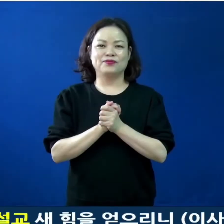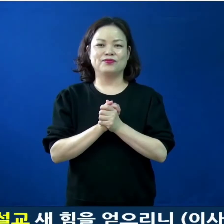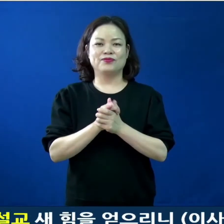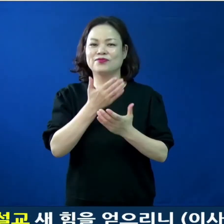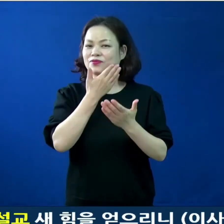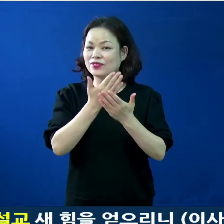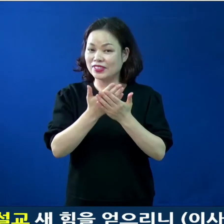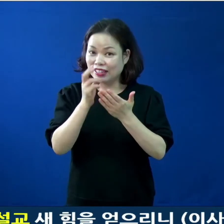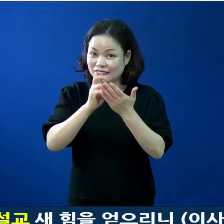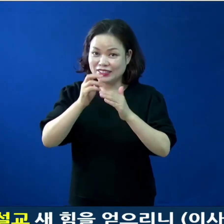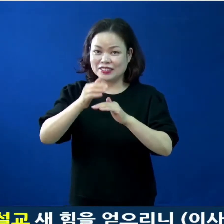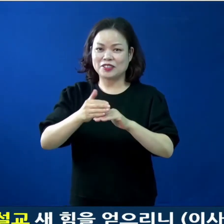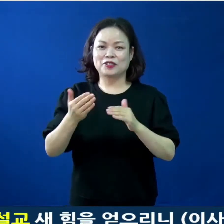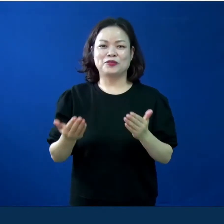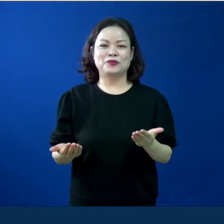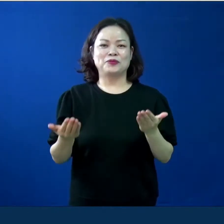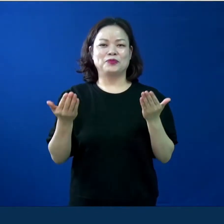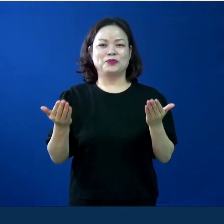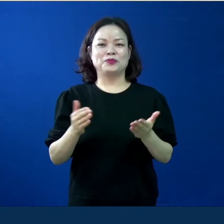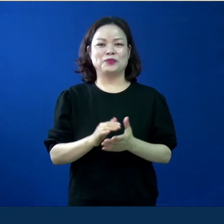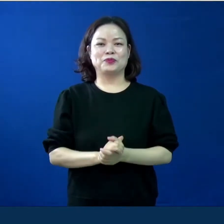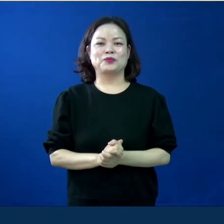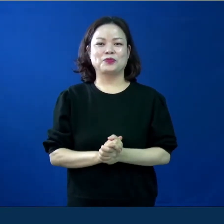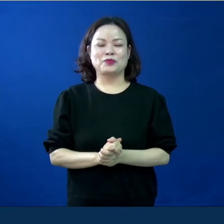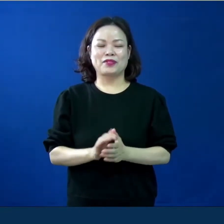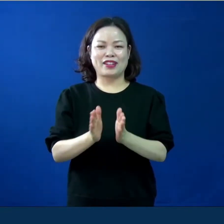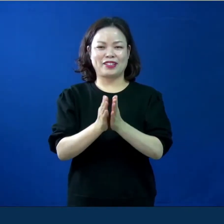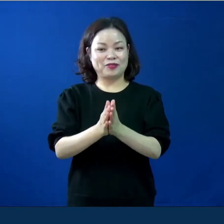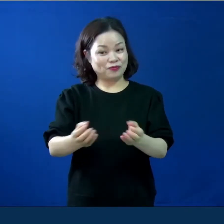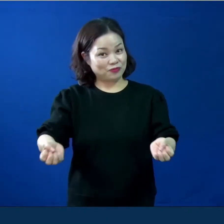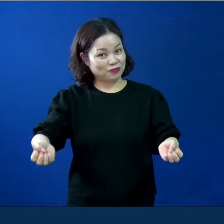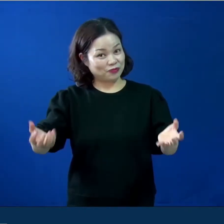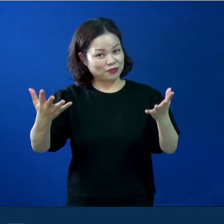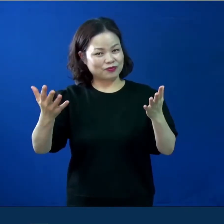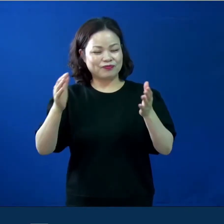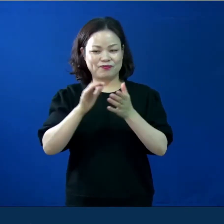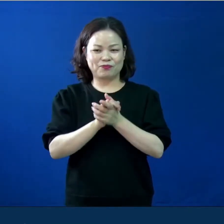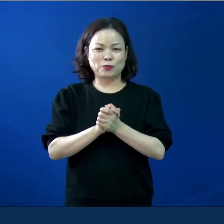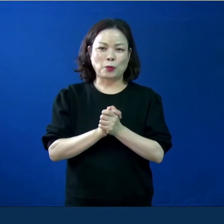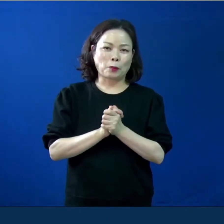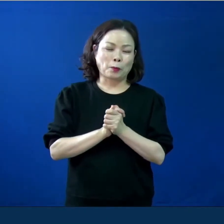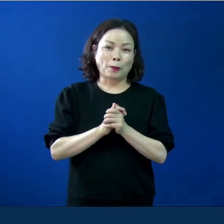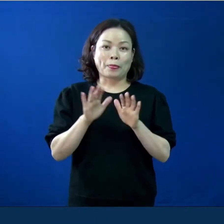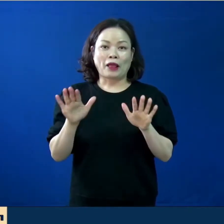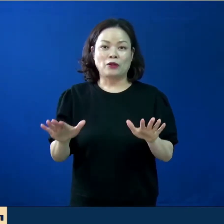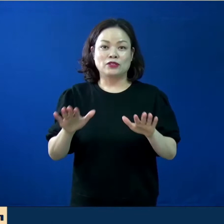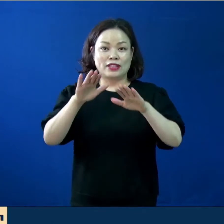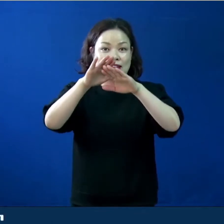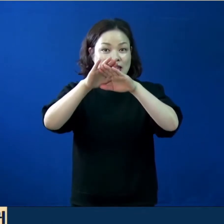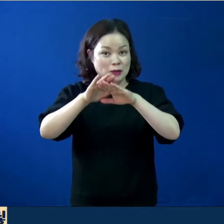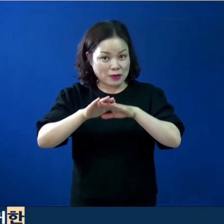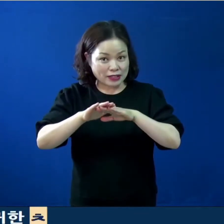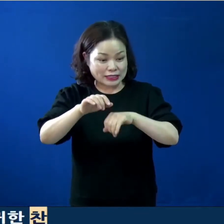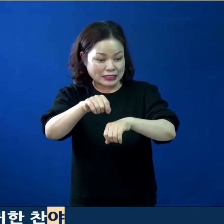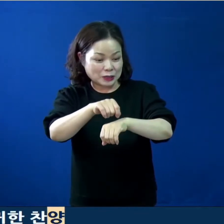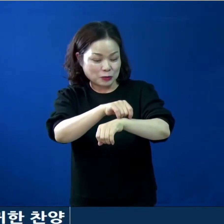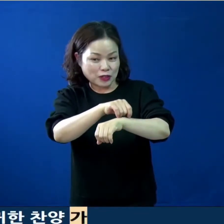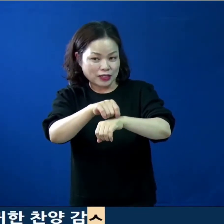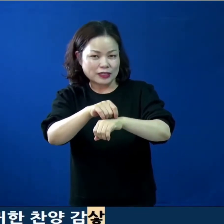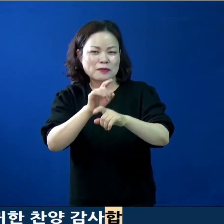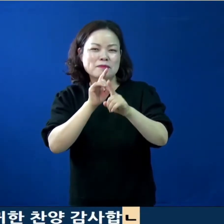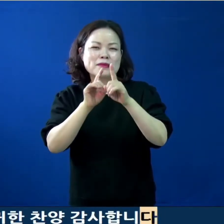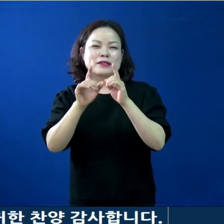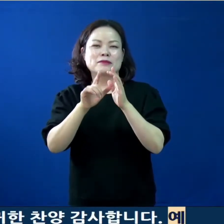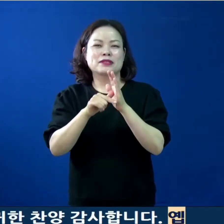귀한 찬양 감사합니다. 네, 할렐루야, 아멘. 오늘 이 예배와 특별히 이